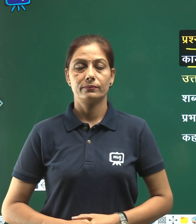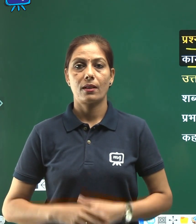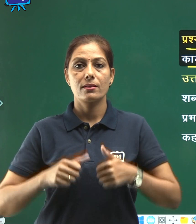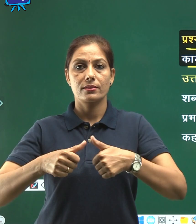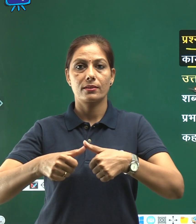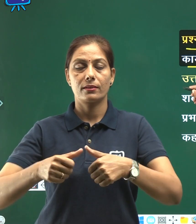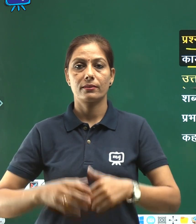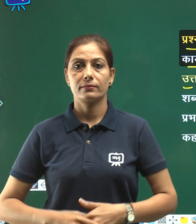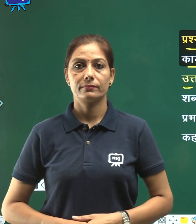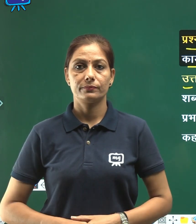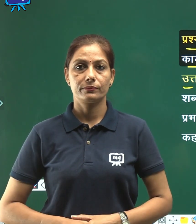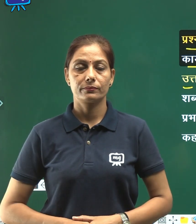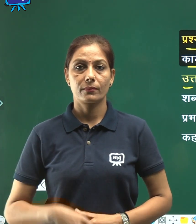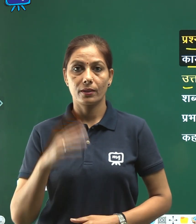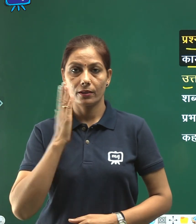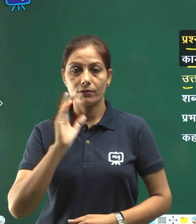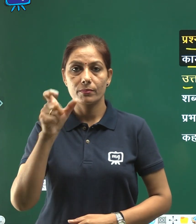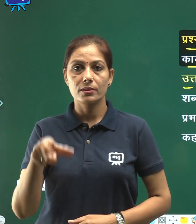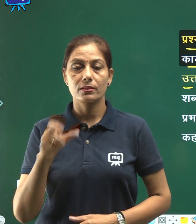उत्तर है, कवि ने